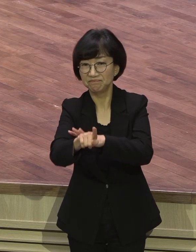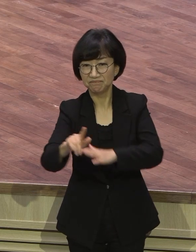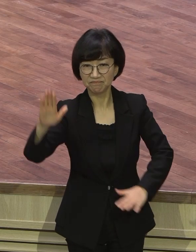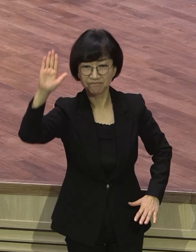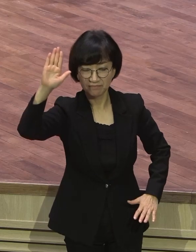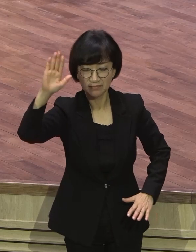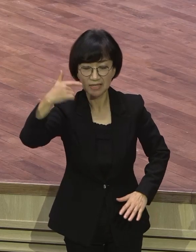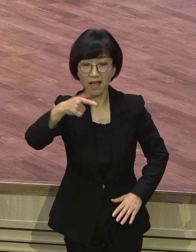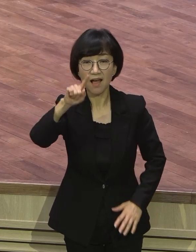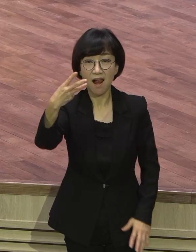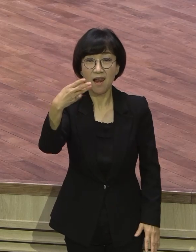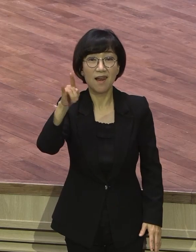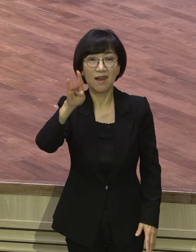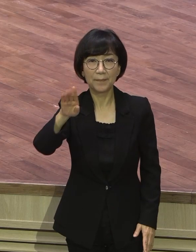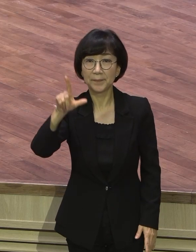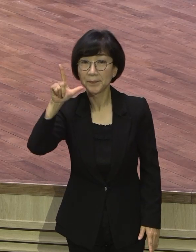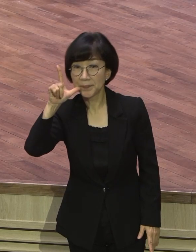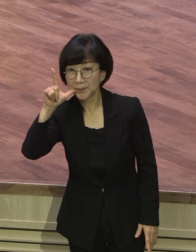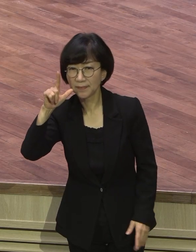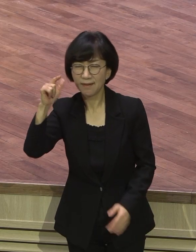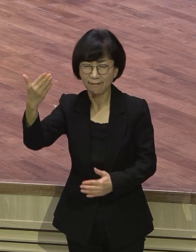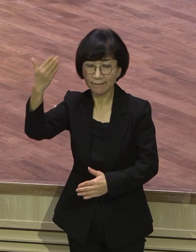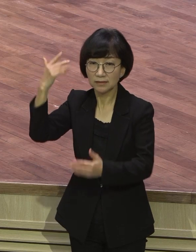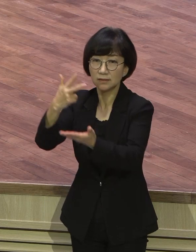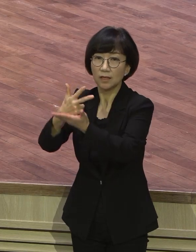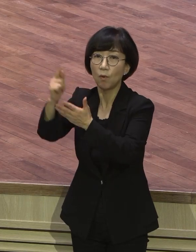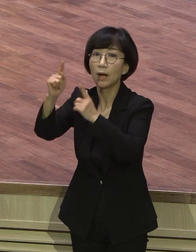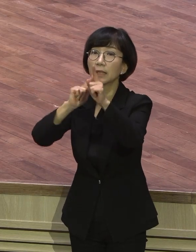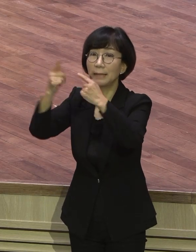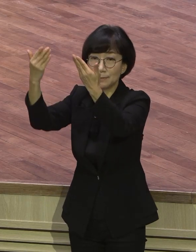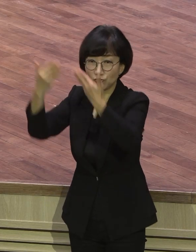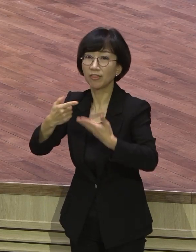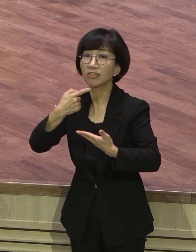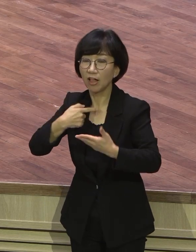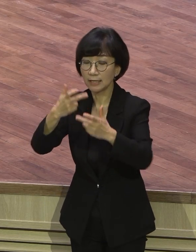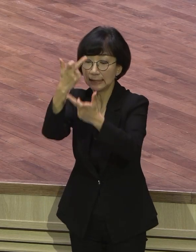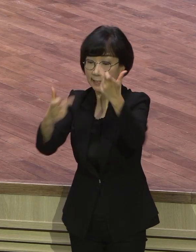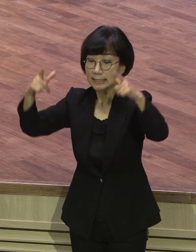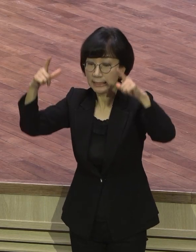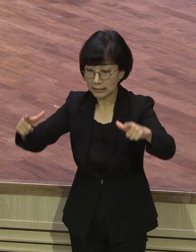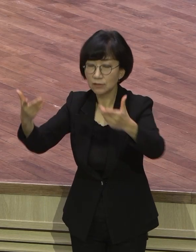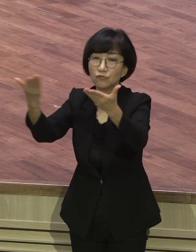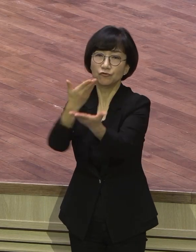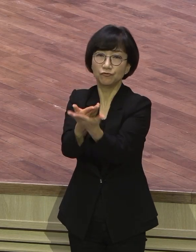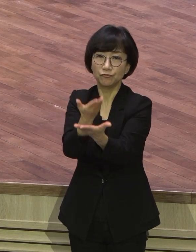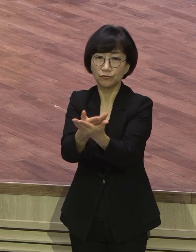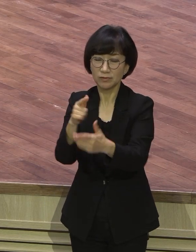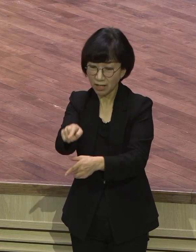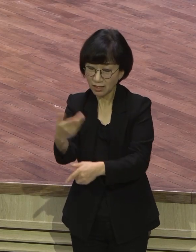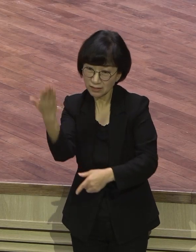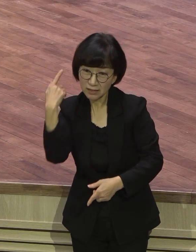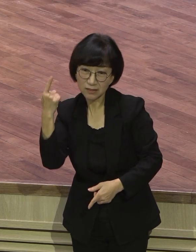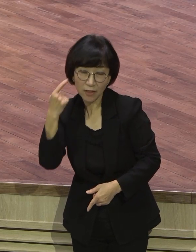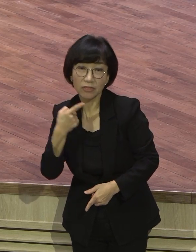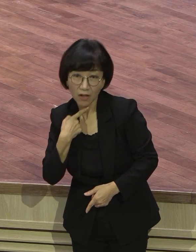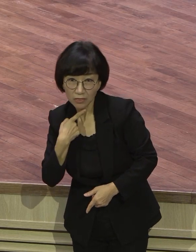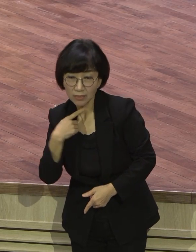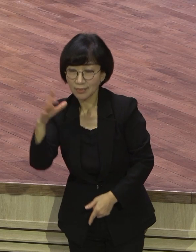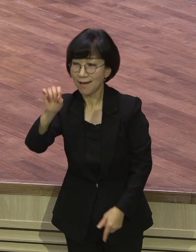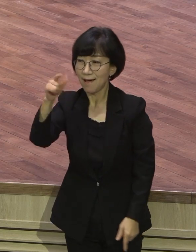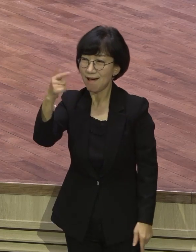요하께서 말씀하신 이 산지를 지금 내게 주소서 당신도 그날에 들었을거니와 그곳에는 안악 사람도